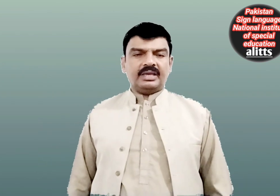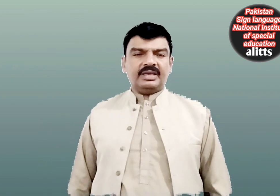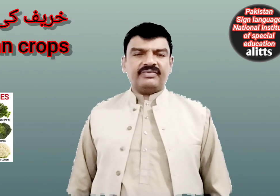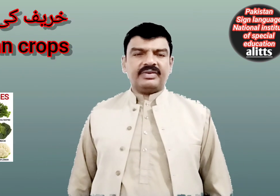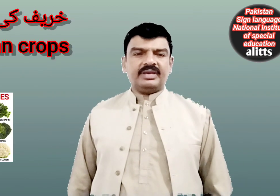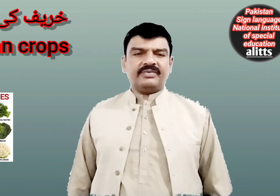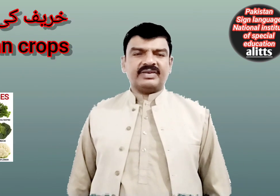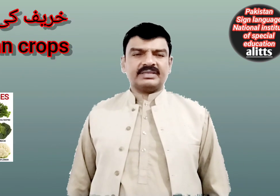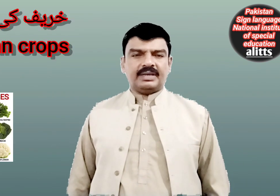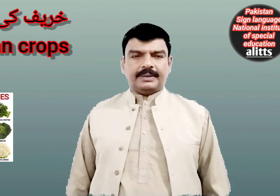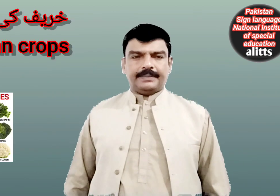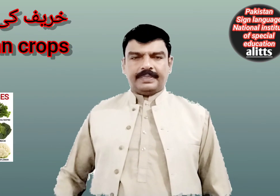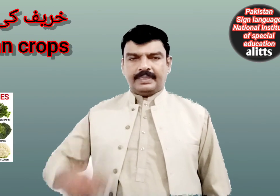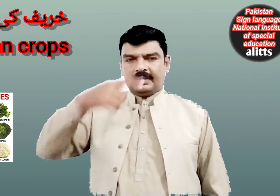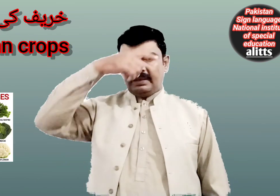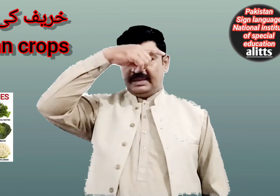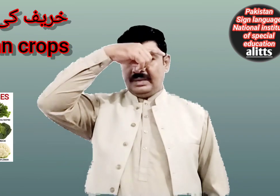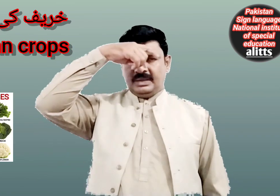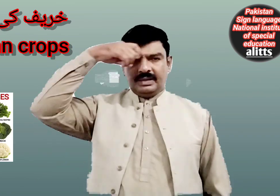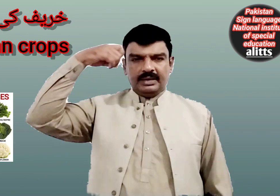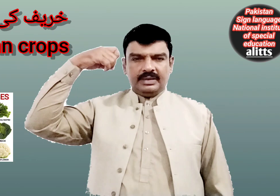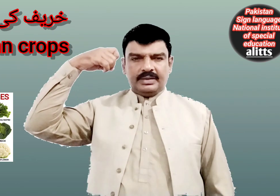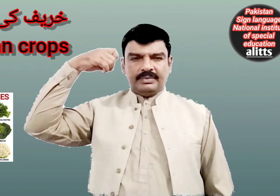खरीफ की फसलें, गर्मी